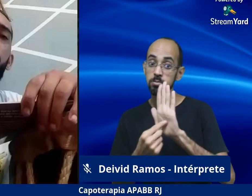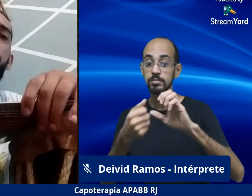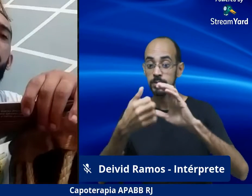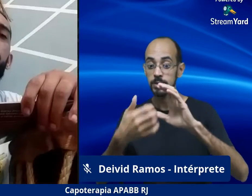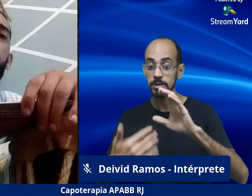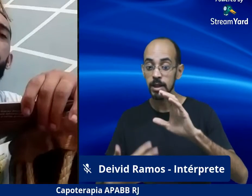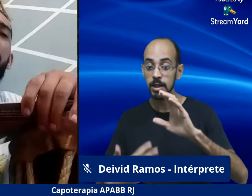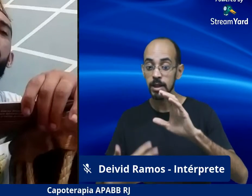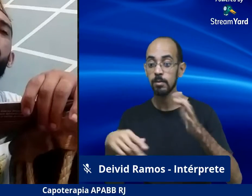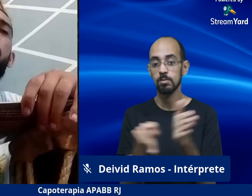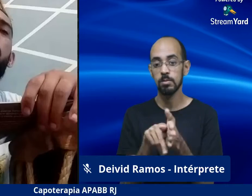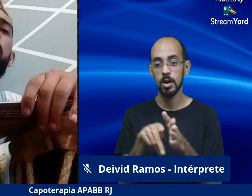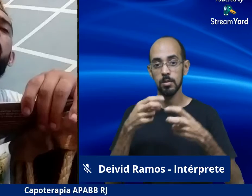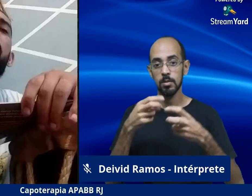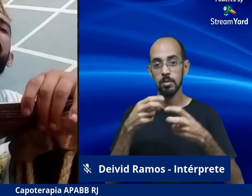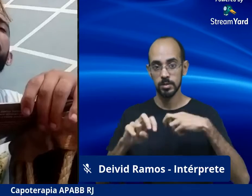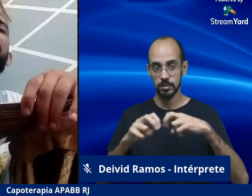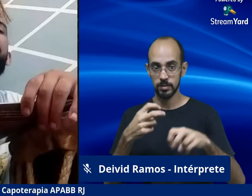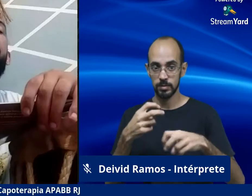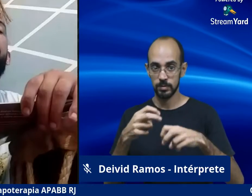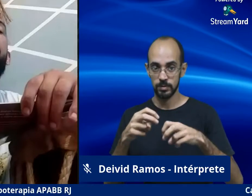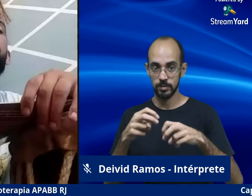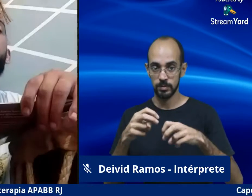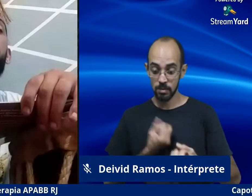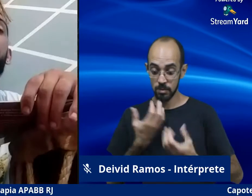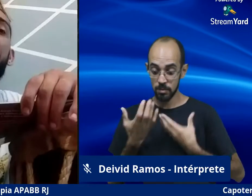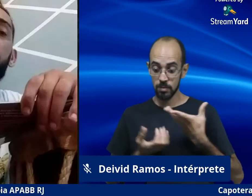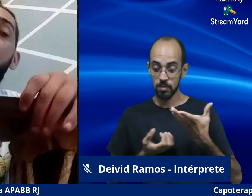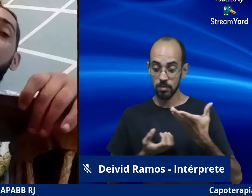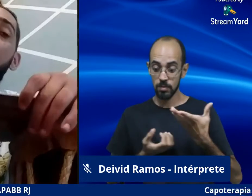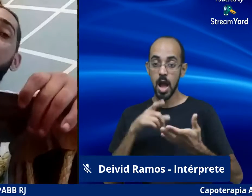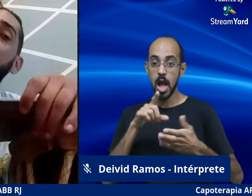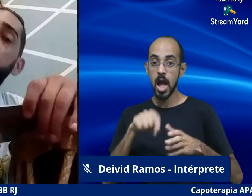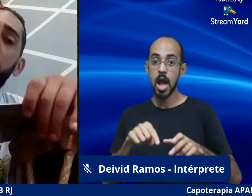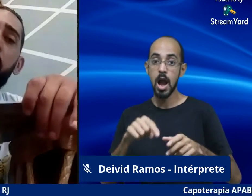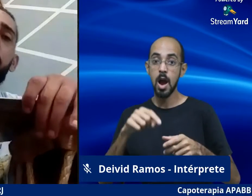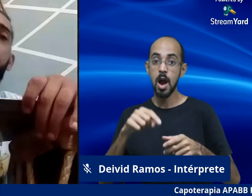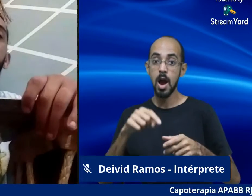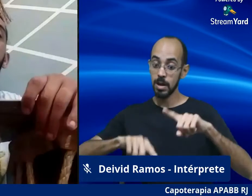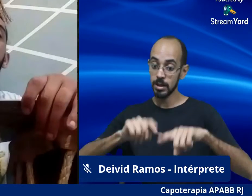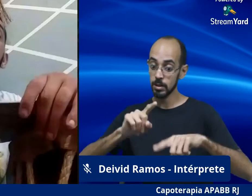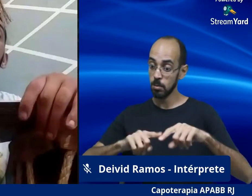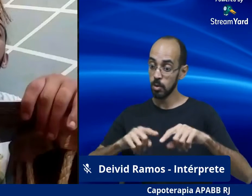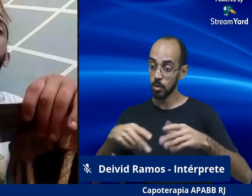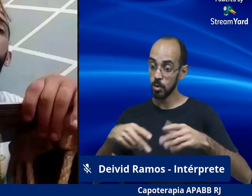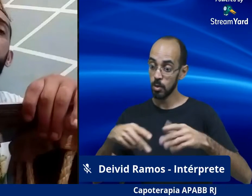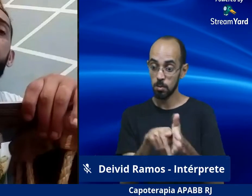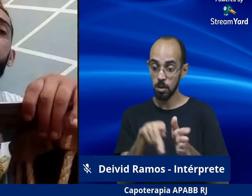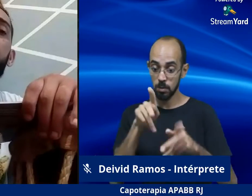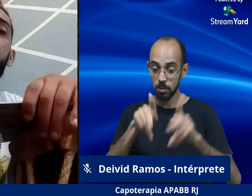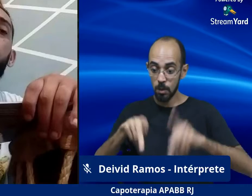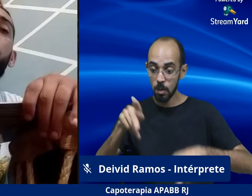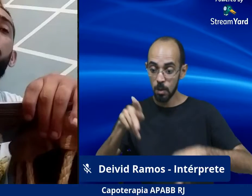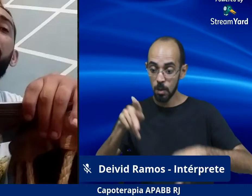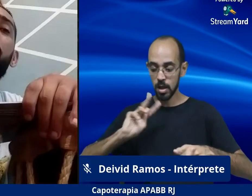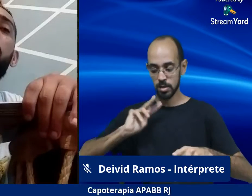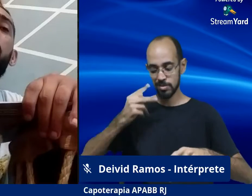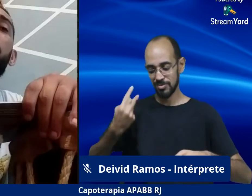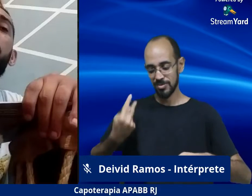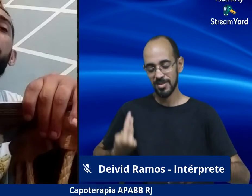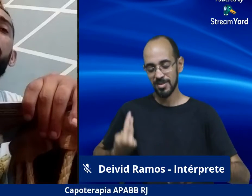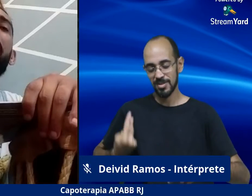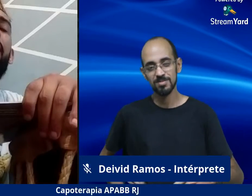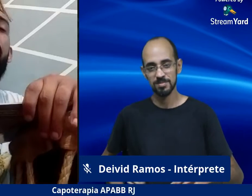último verso diz: patrimônio imaterial da humanidade. A capoeira, né, ela é reconhecida como